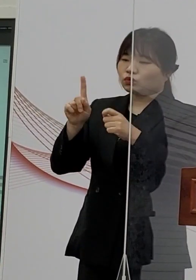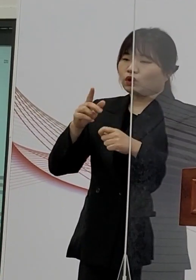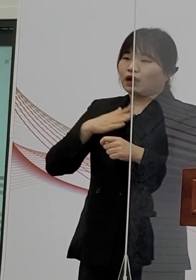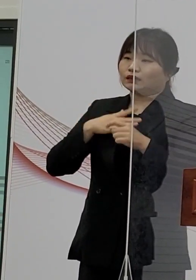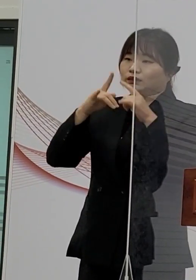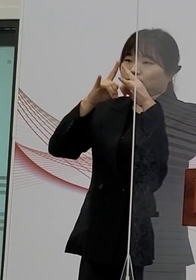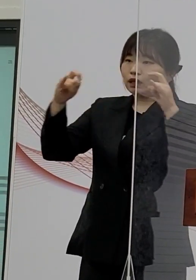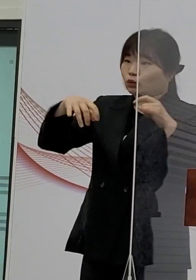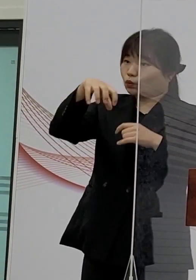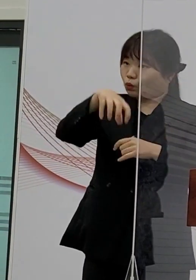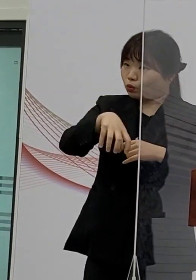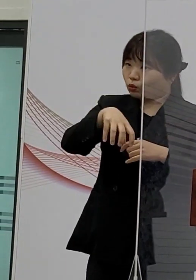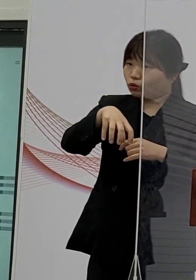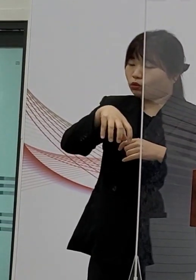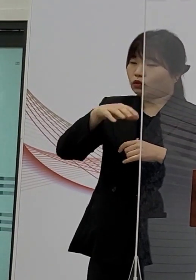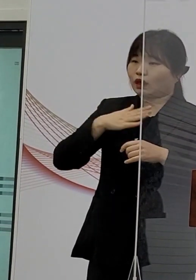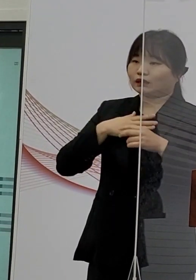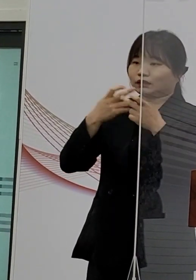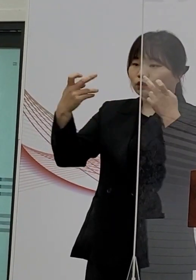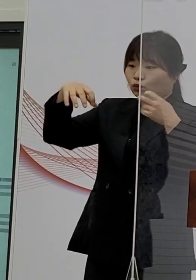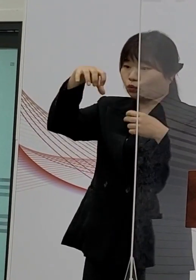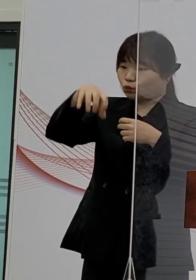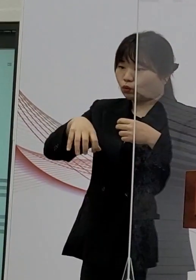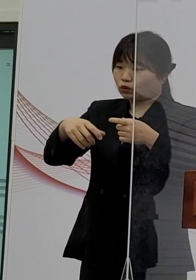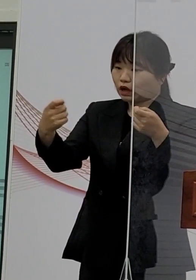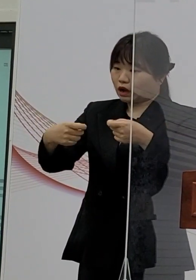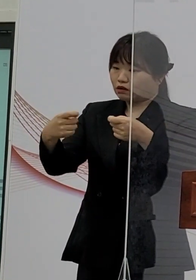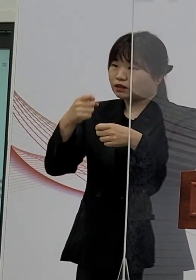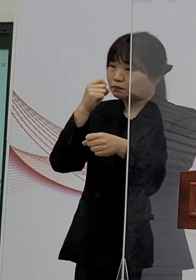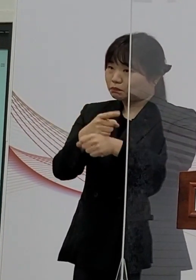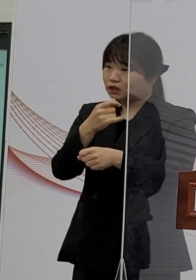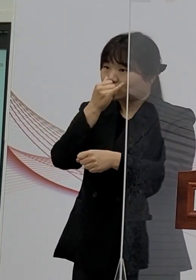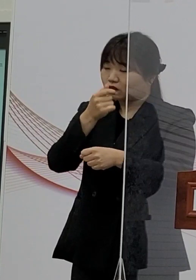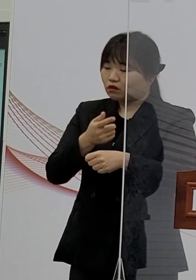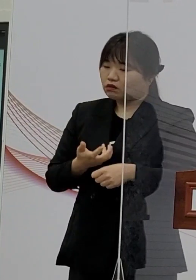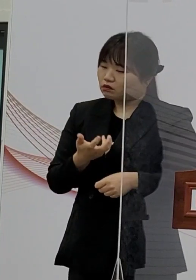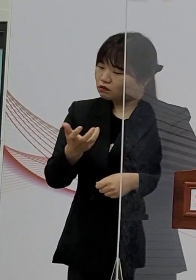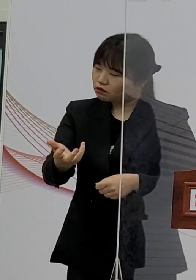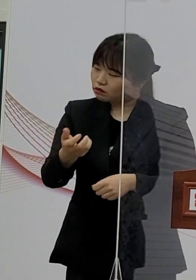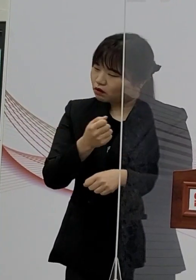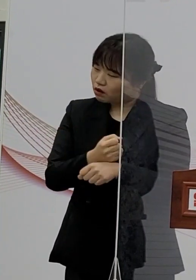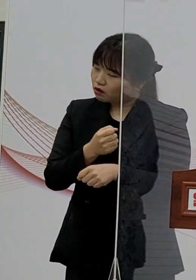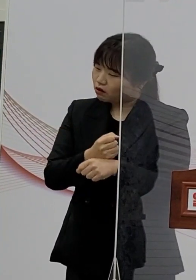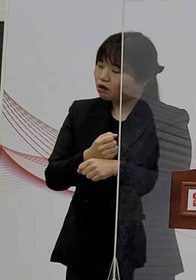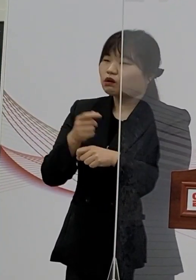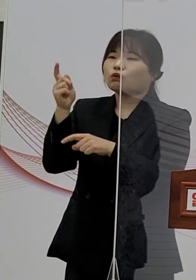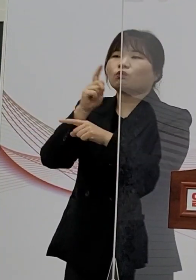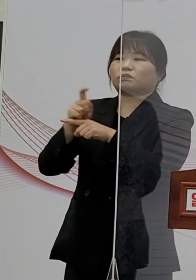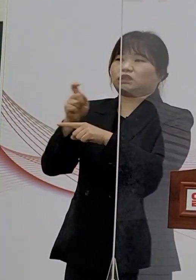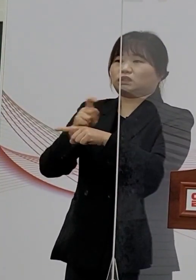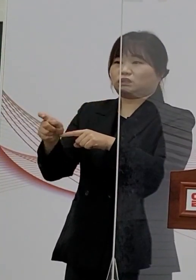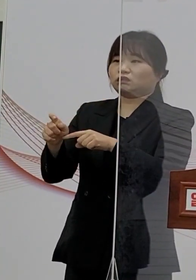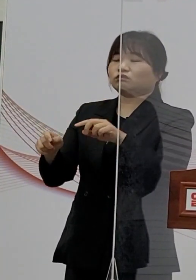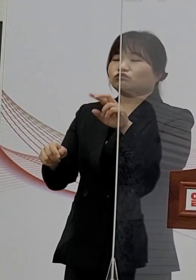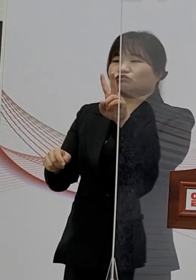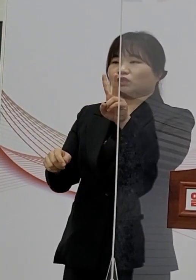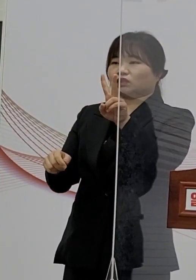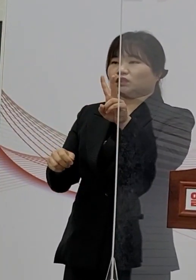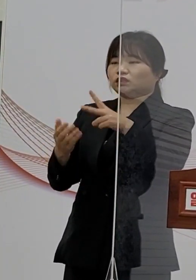안산 북방 산단 인근에 방위사업청을 이전하는 방법. 이 두 가지를 가지고